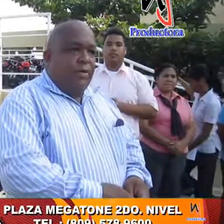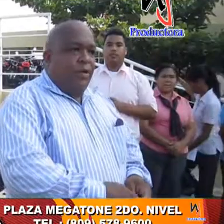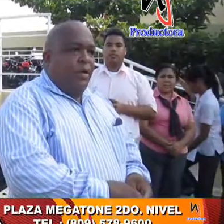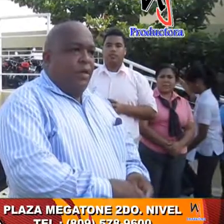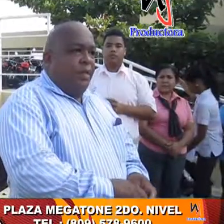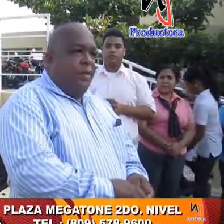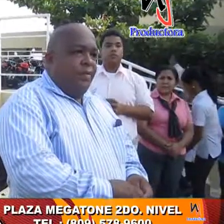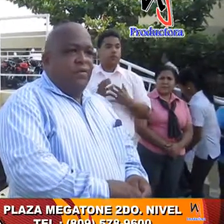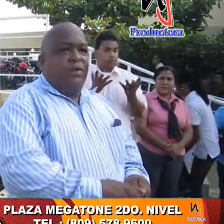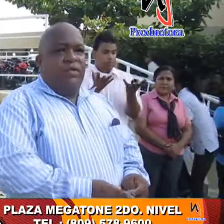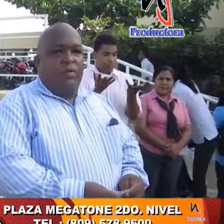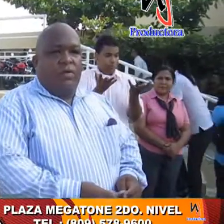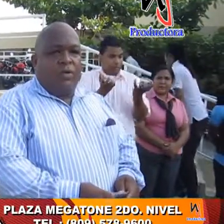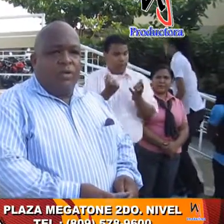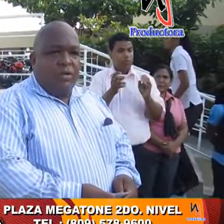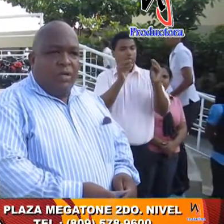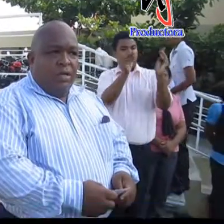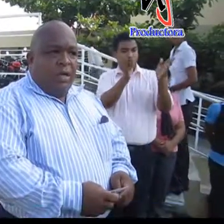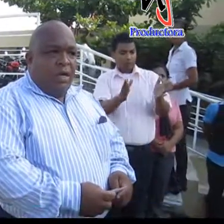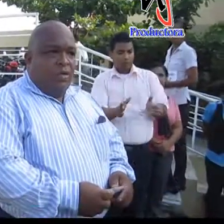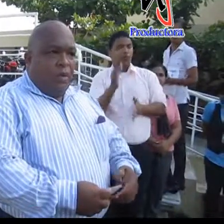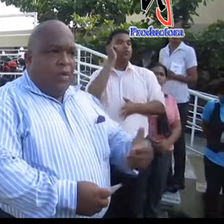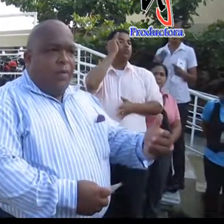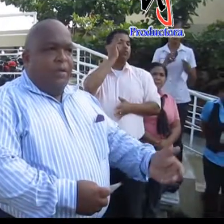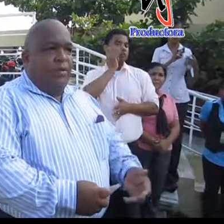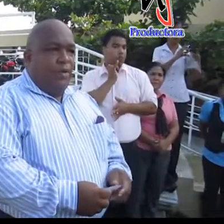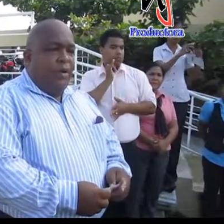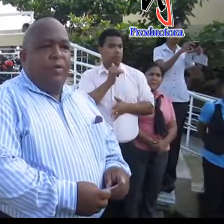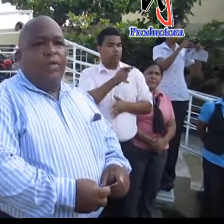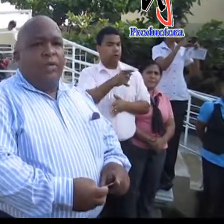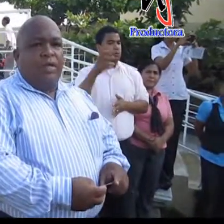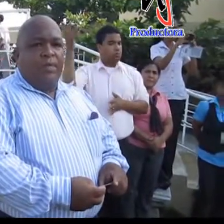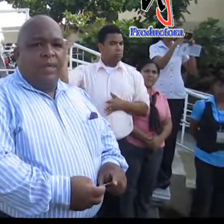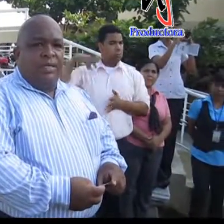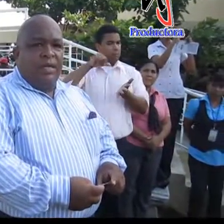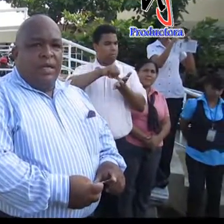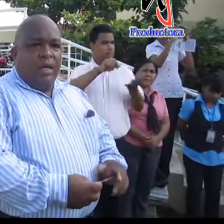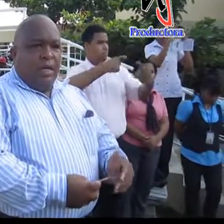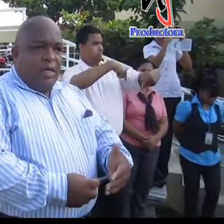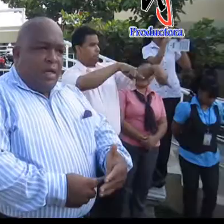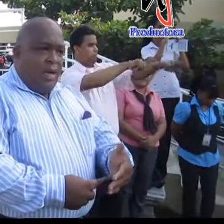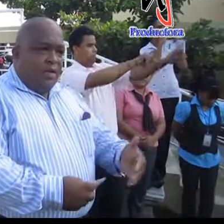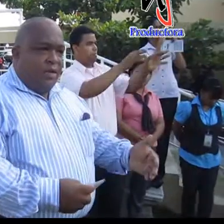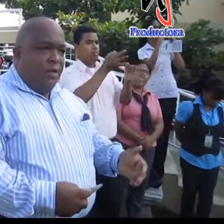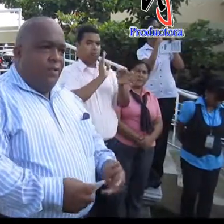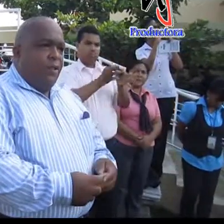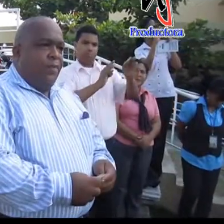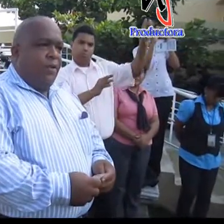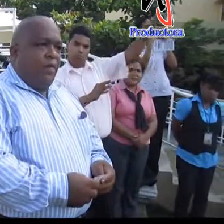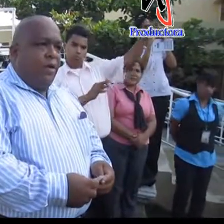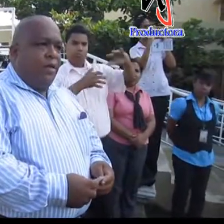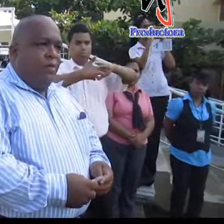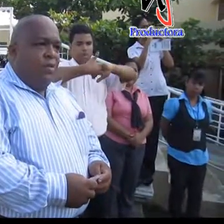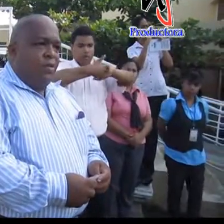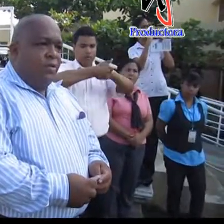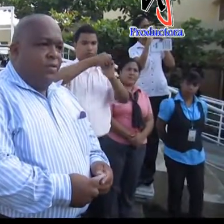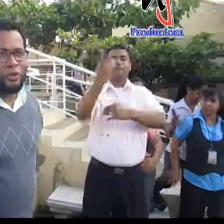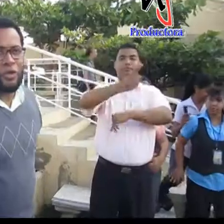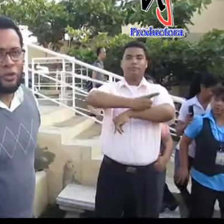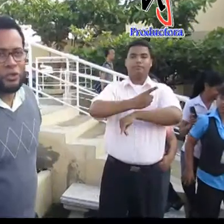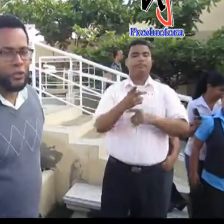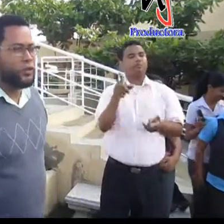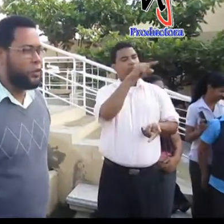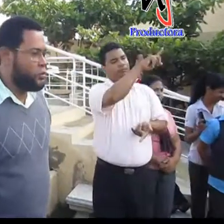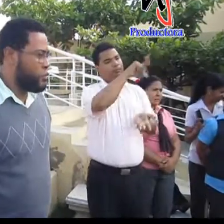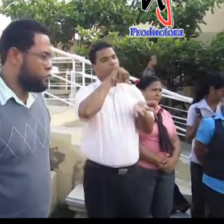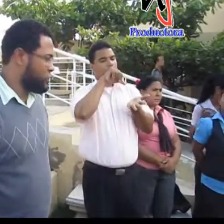el profesor Giovanni Tavera, el profesor Francisco Moscoso, quienes estuvieron acompañando a los jóvenes junto a los intérpretes, quienes tengan el desarrollo de este programa en este momento.